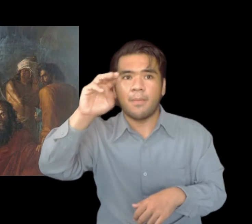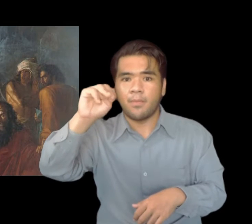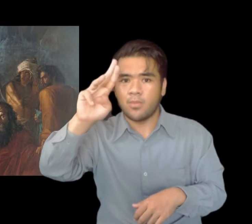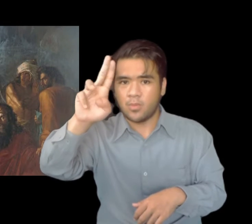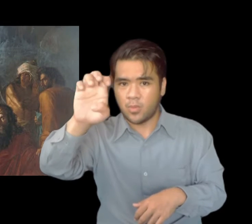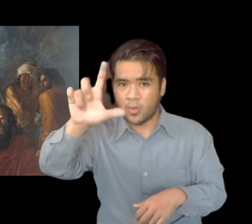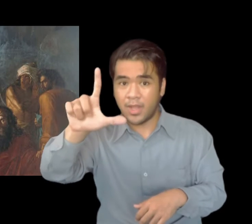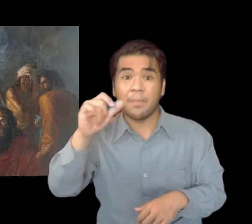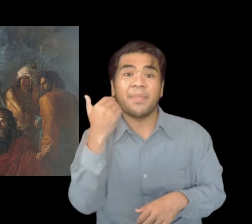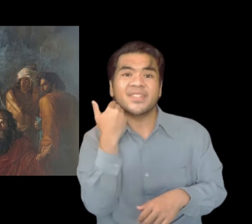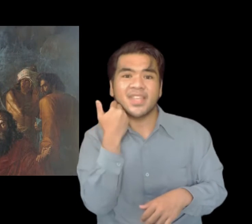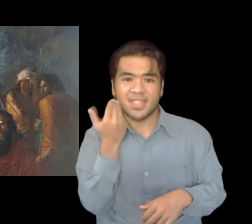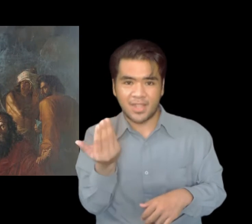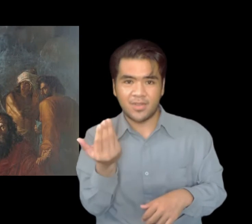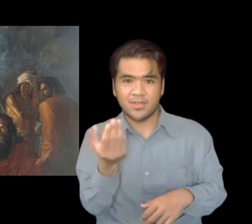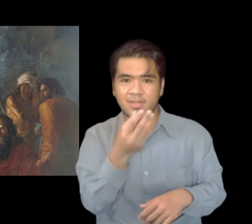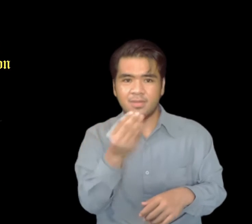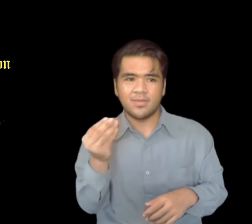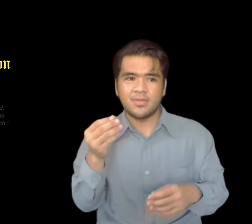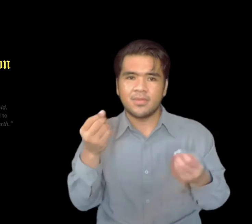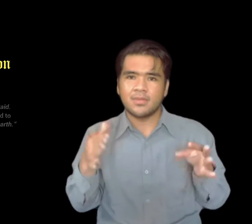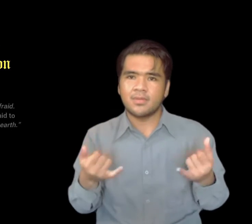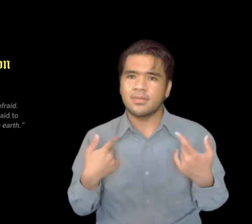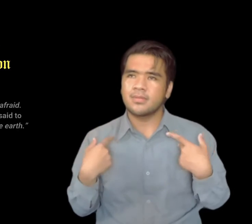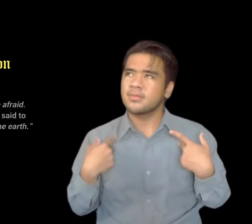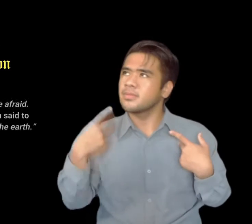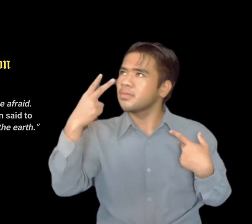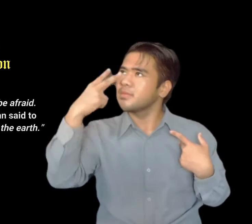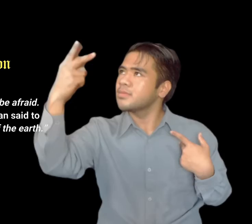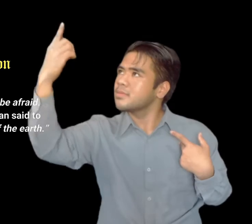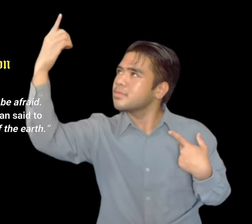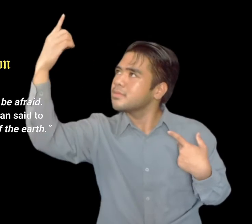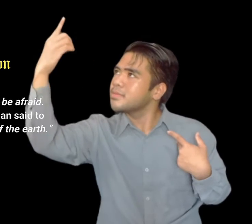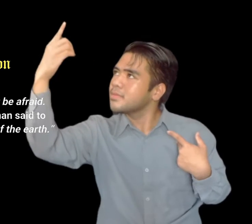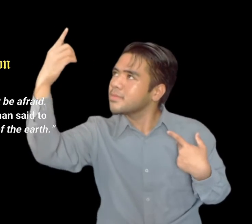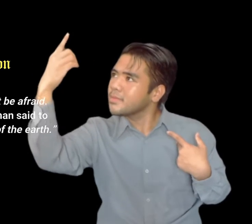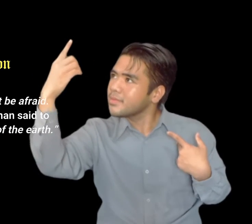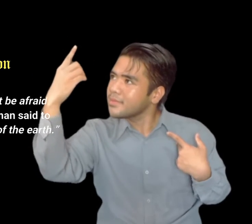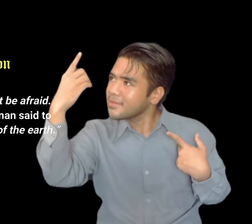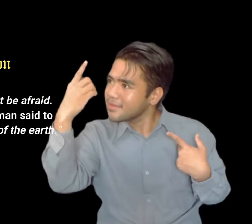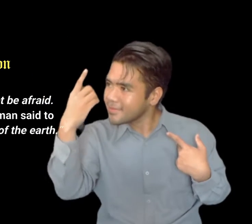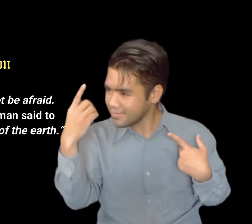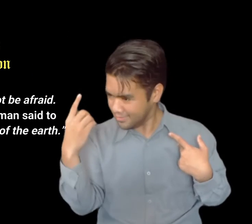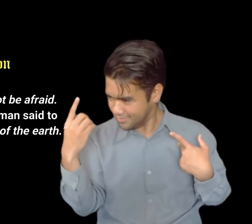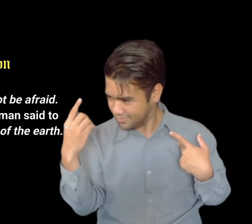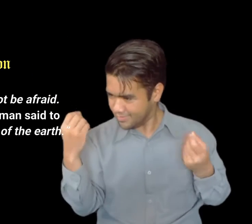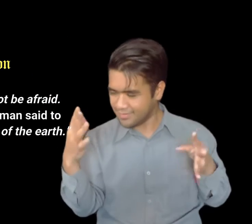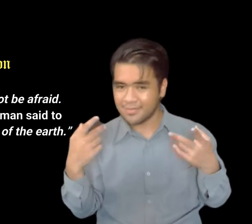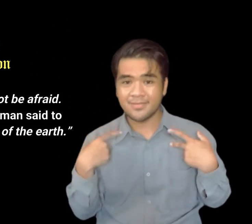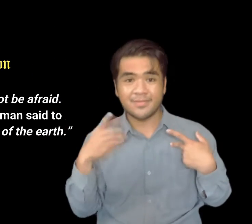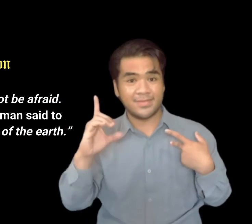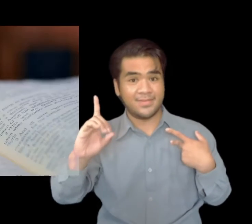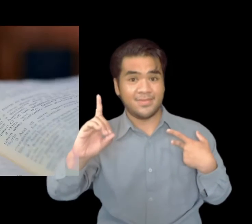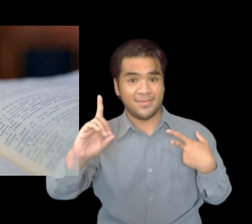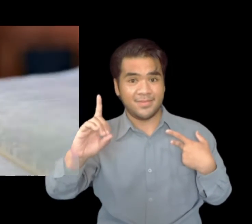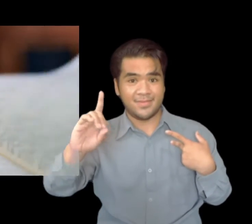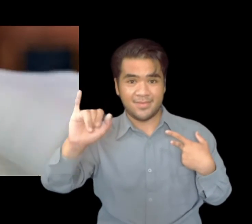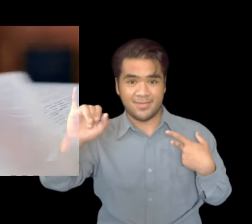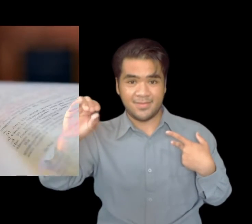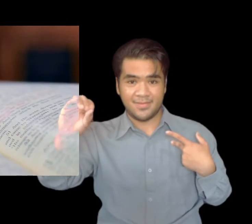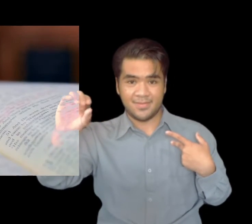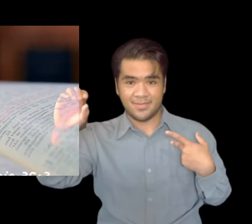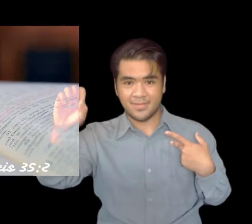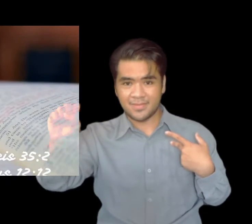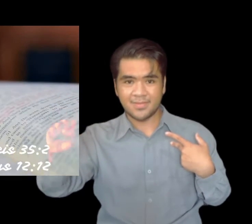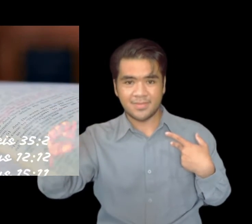na tawagin nito ang espiritu ni Samuel. Pagkatapos ay nakakita siya ng mga Diyos na umaakit mula sa lupa. Sa banal